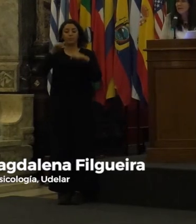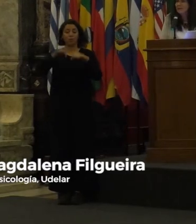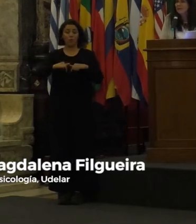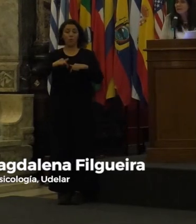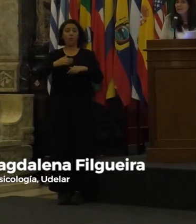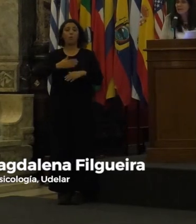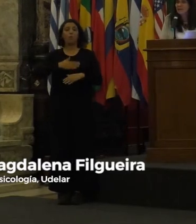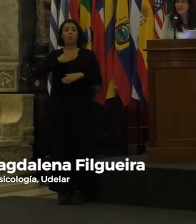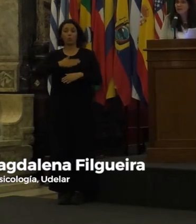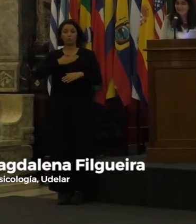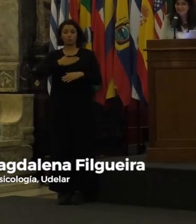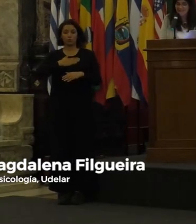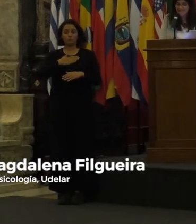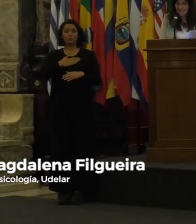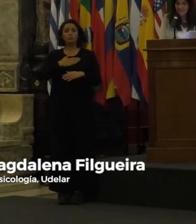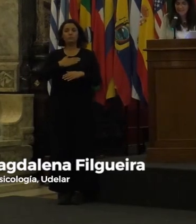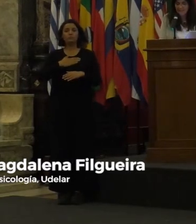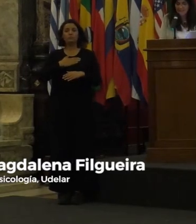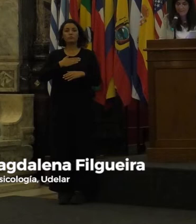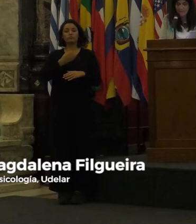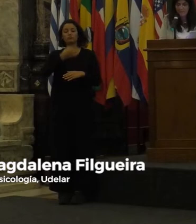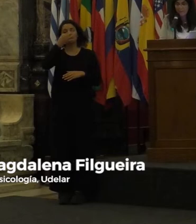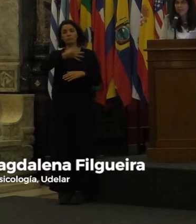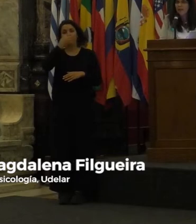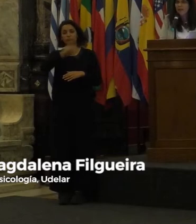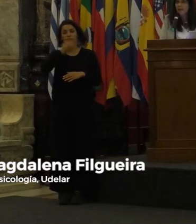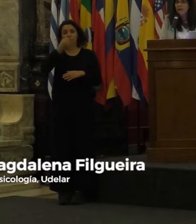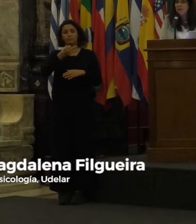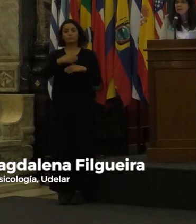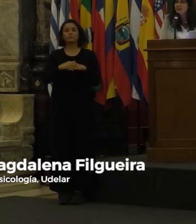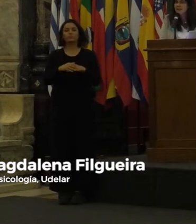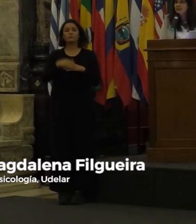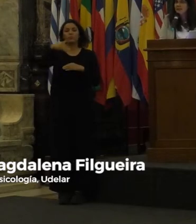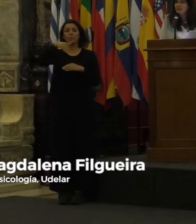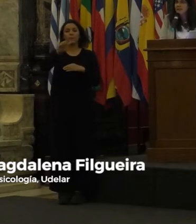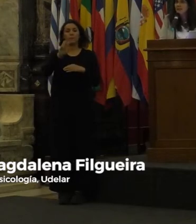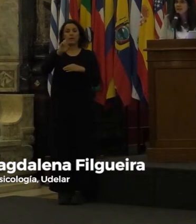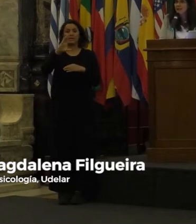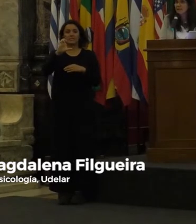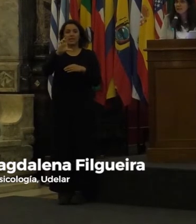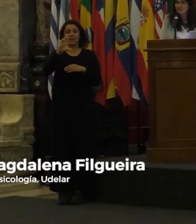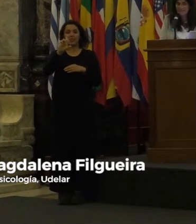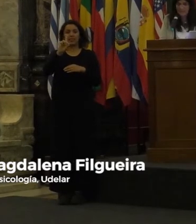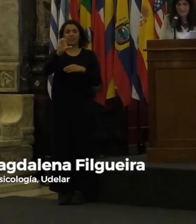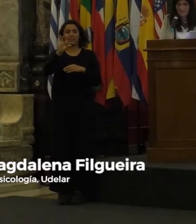de recibir la conferencia que va a dictar Mercedes